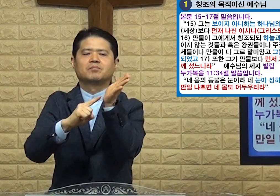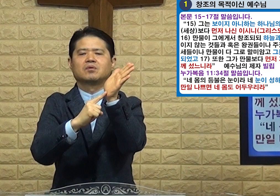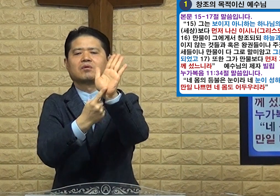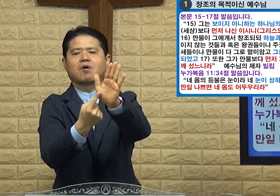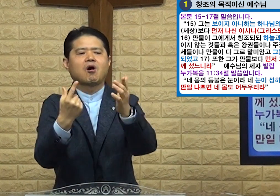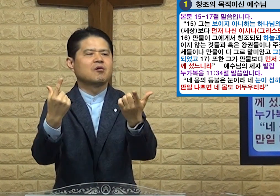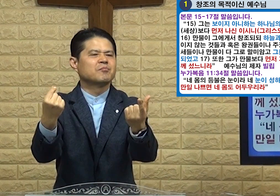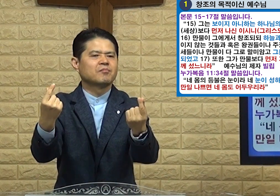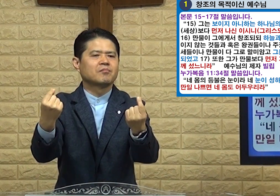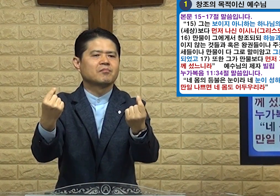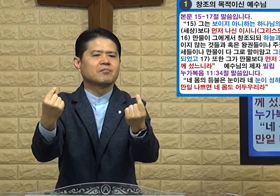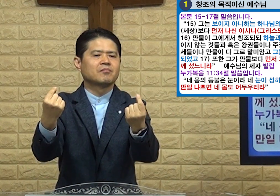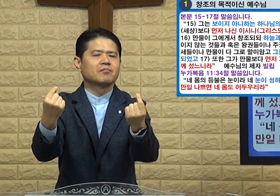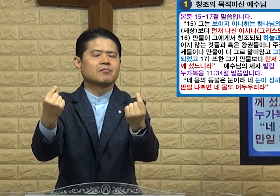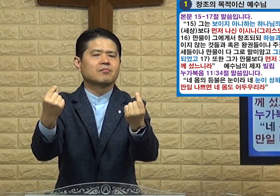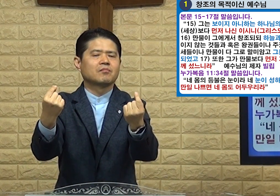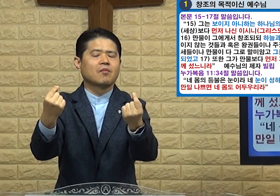곧 하나님을 나타내는 형상입니다.